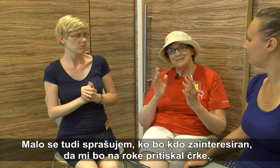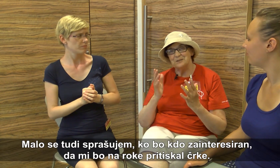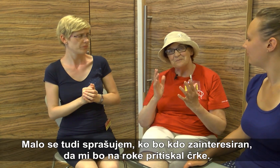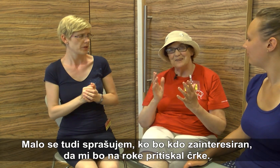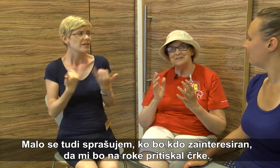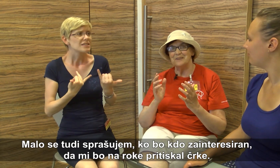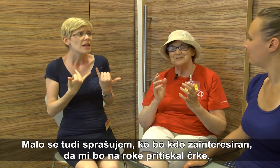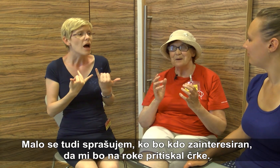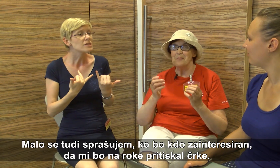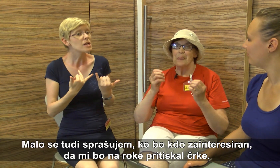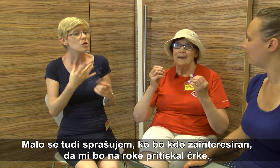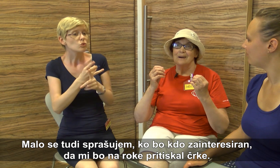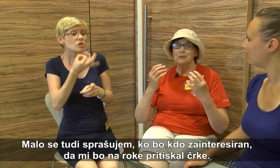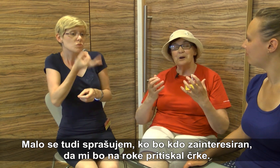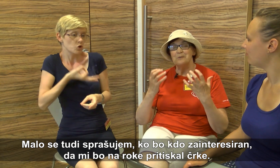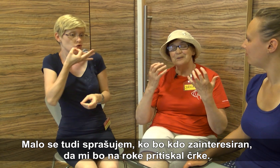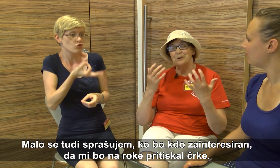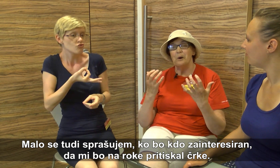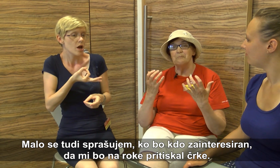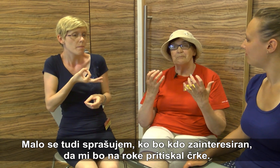Да се тут мало спрашувам,